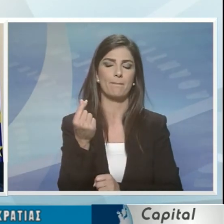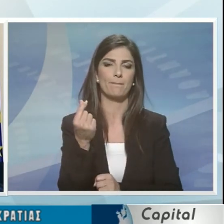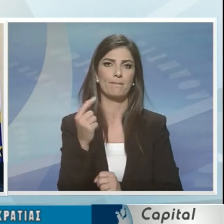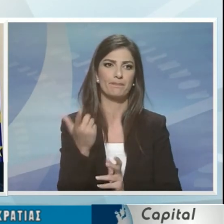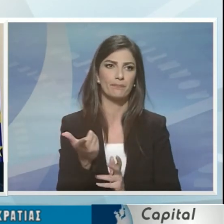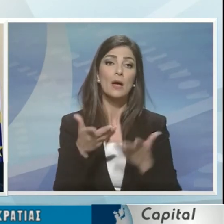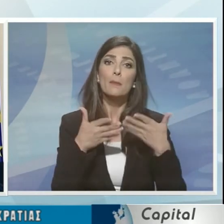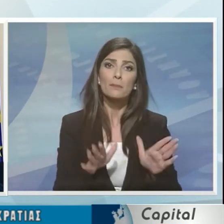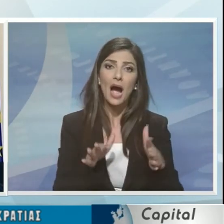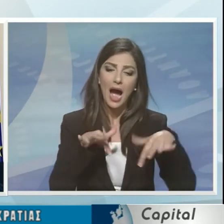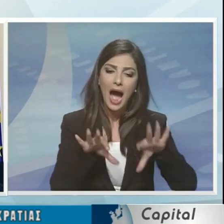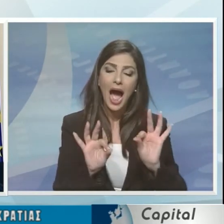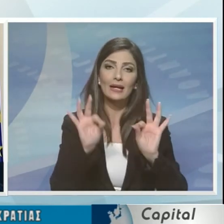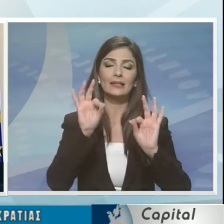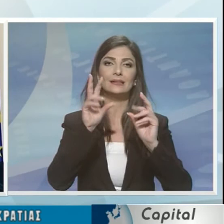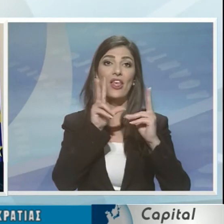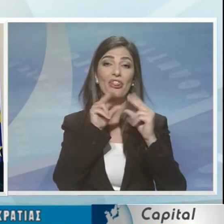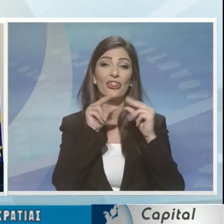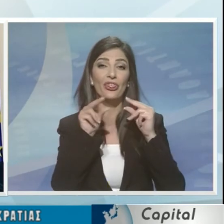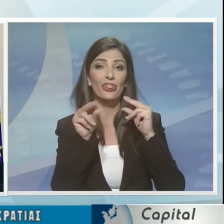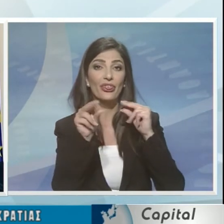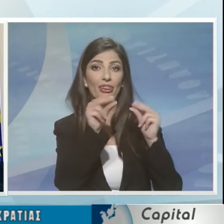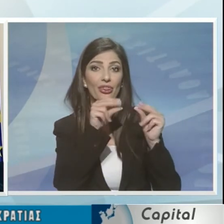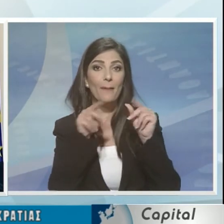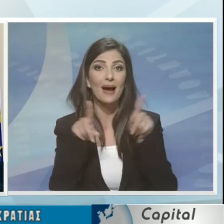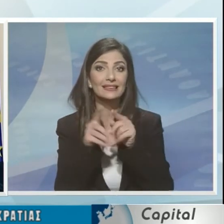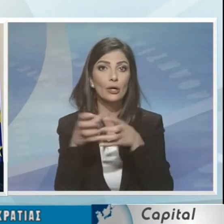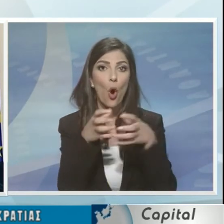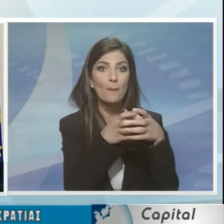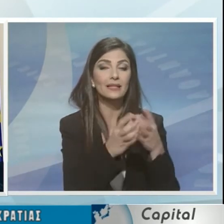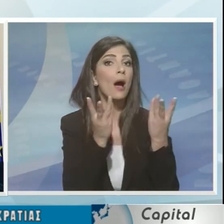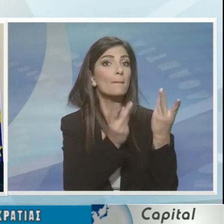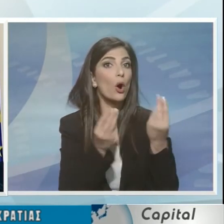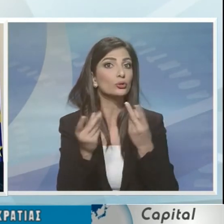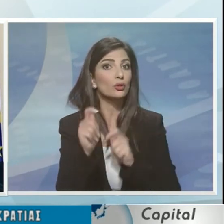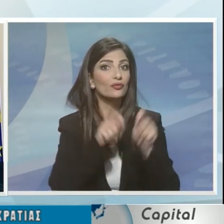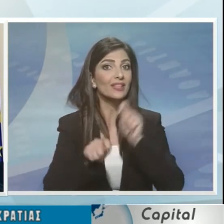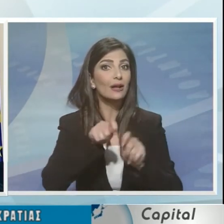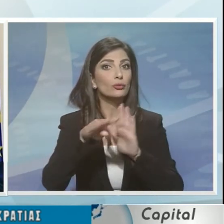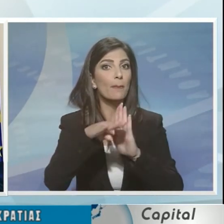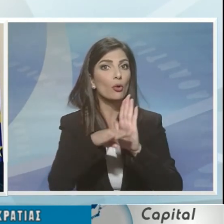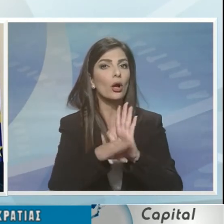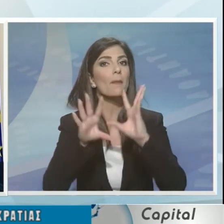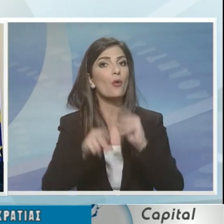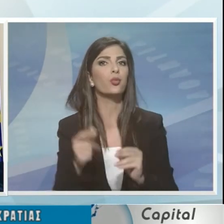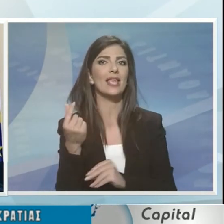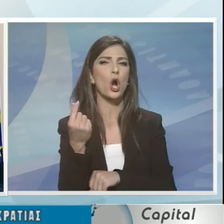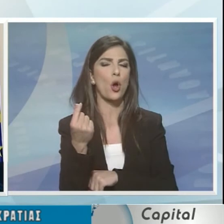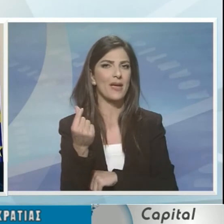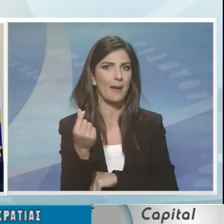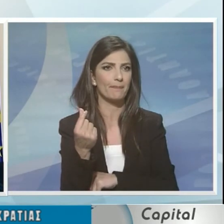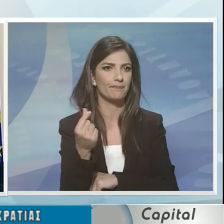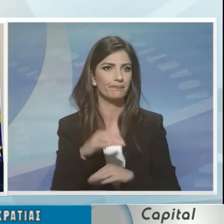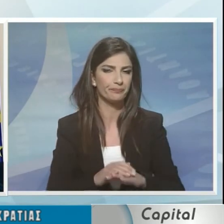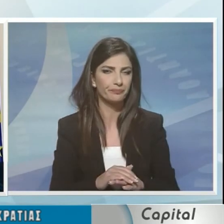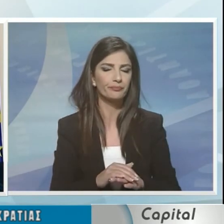ήδη έλαβε χώρα με τα κοινοβουλευτικά κόμματα και τους κοινωνικούς εταίρους. Θέλω με την ευκαιρία να εκφράσω